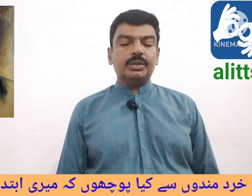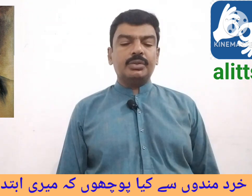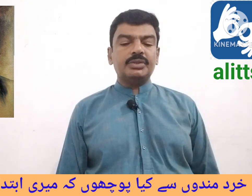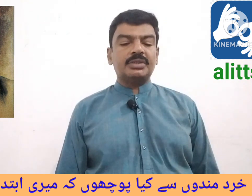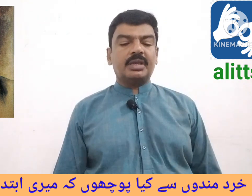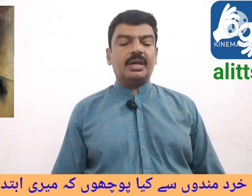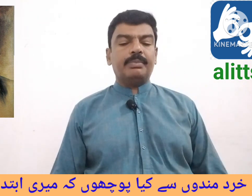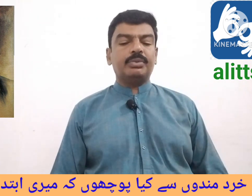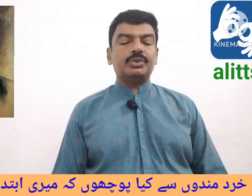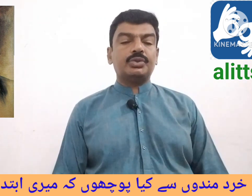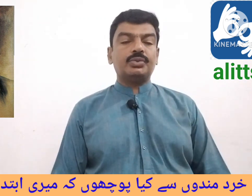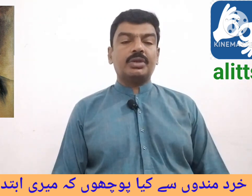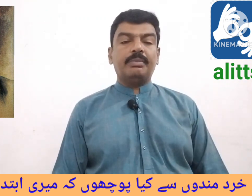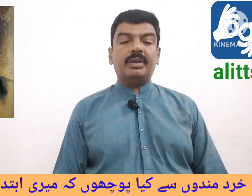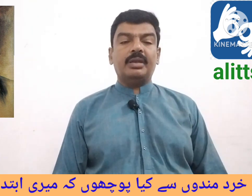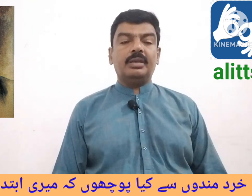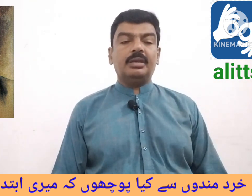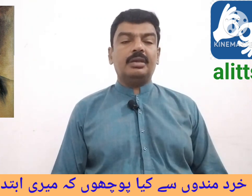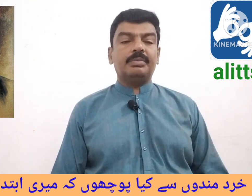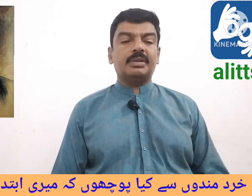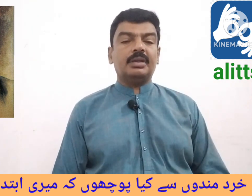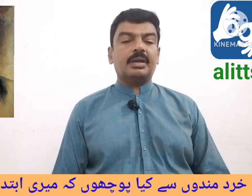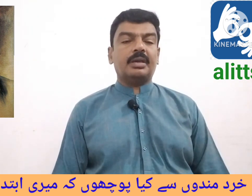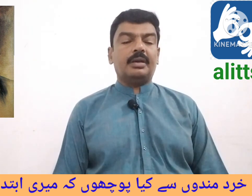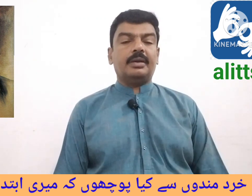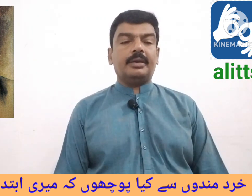खिर्दमंदों से क्या पूछूं कि मेरी इब्तिदा क्या है।